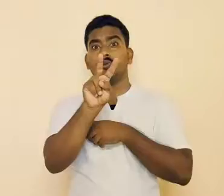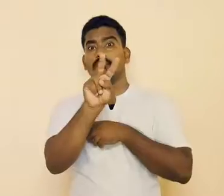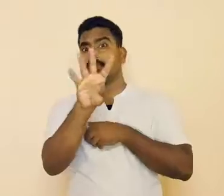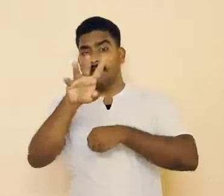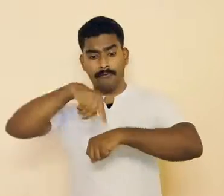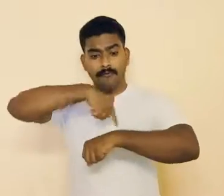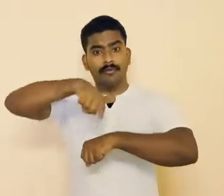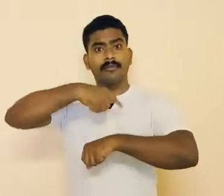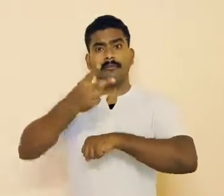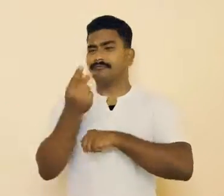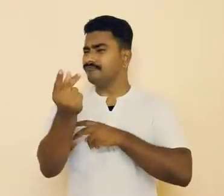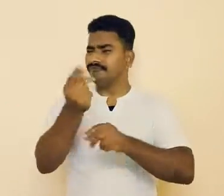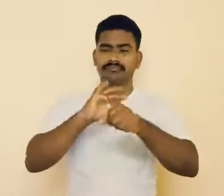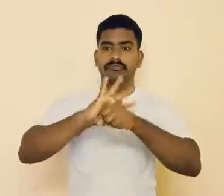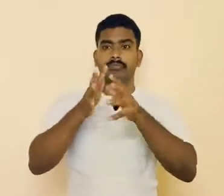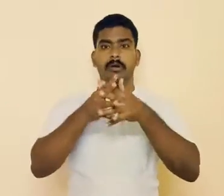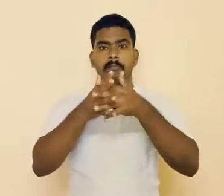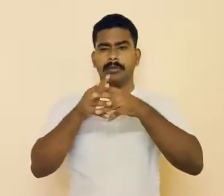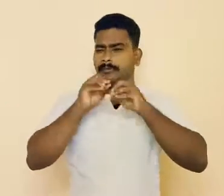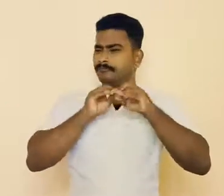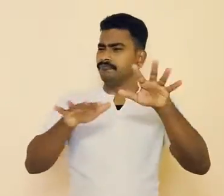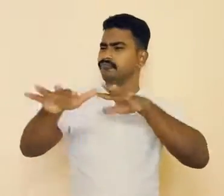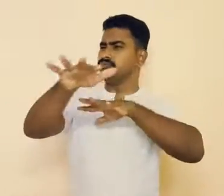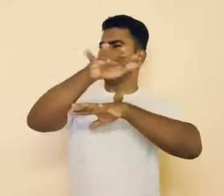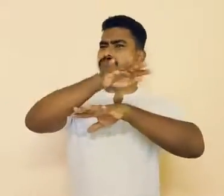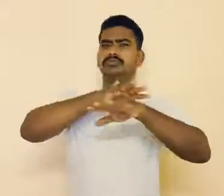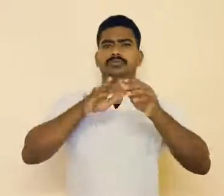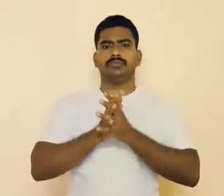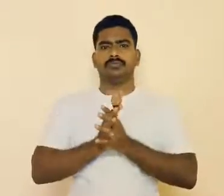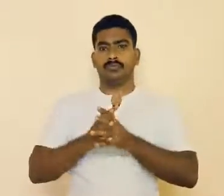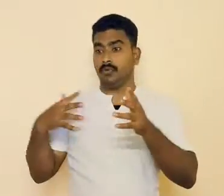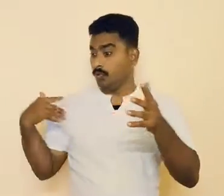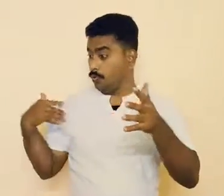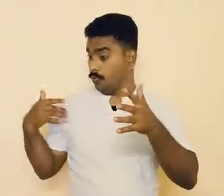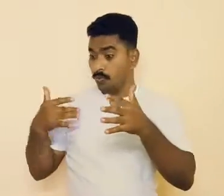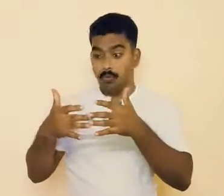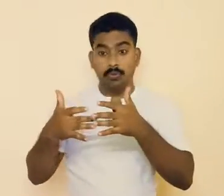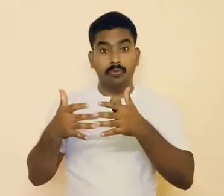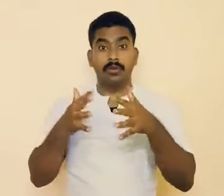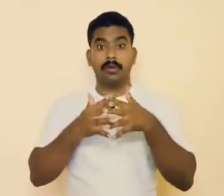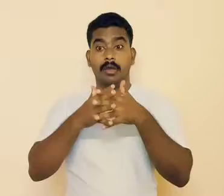1,344 പേർ അമേരിക്കയിൽ കോവിഡ് രോഗബാധ മൂലം മരിച്ചു.